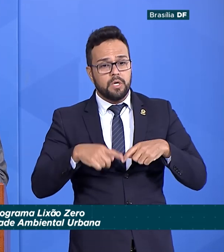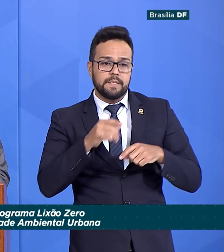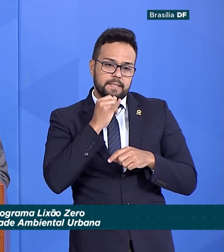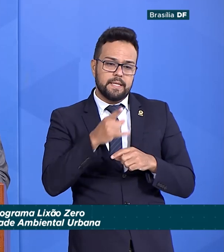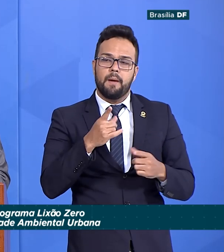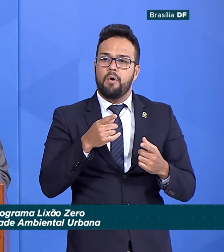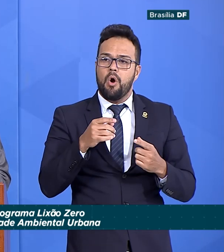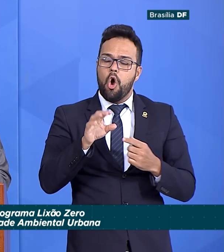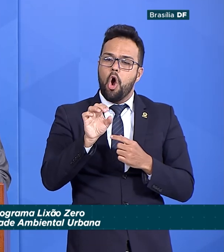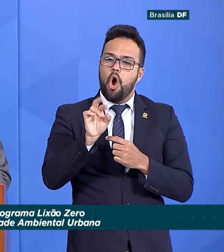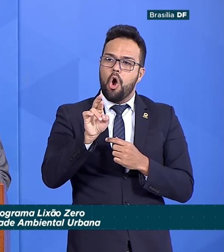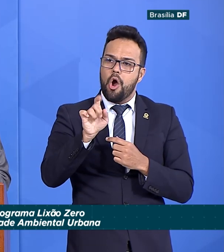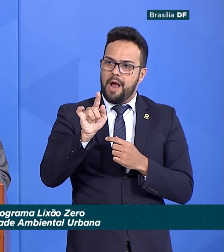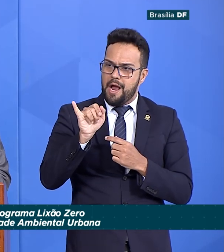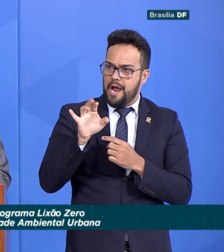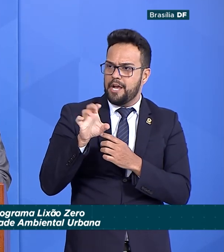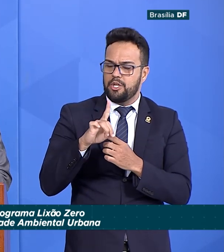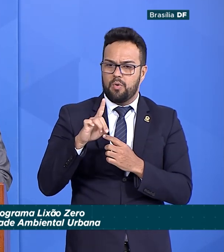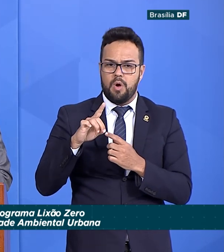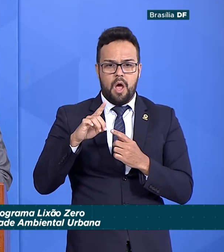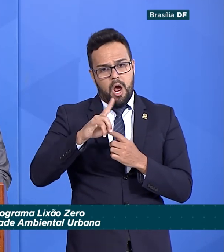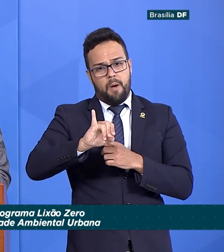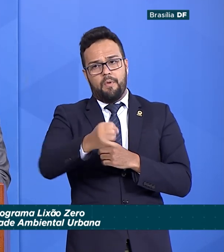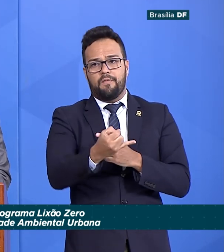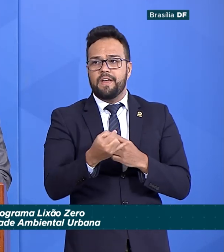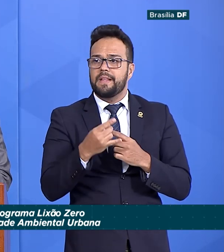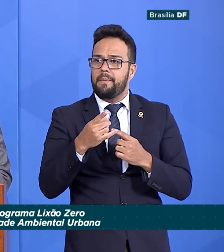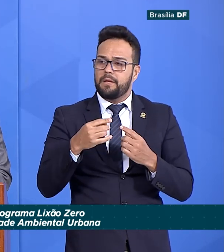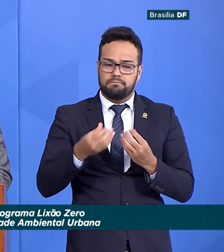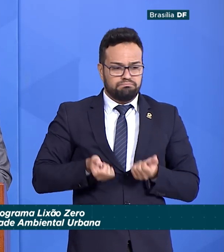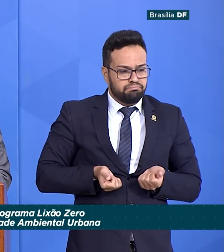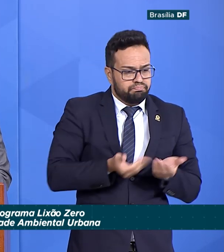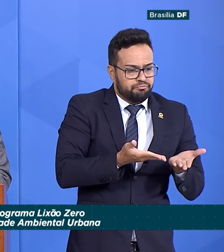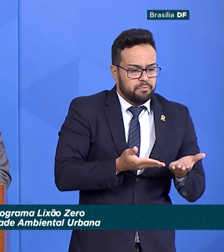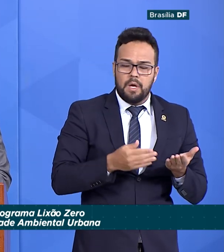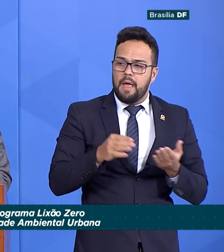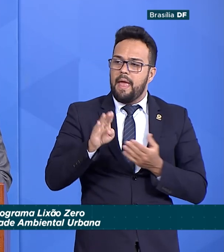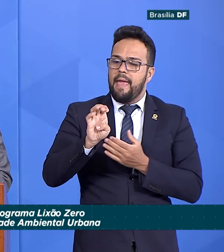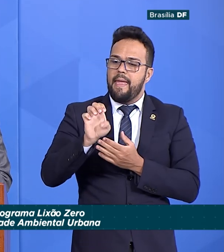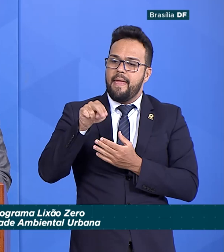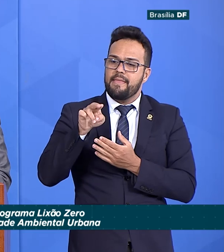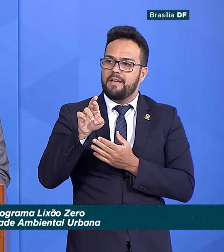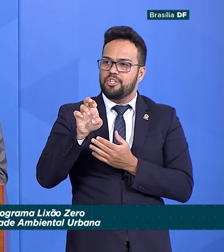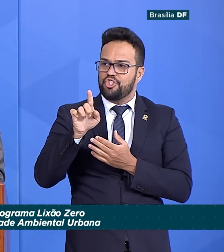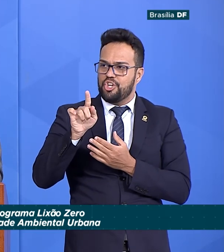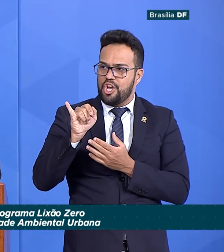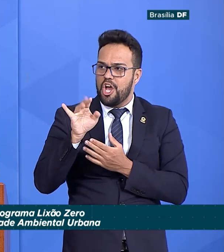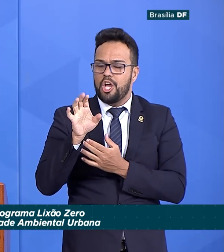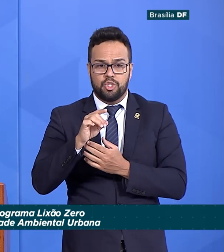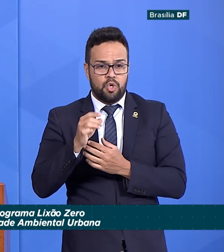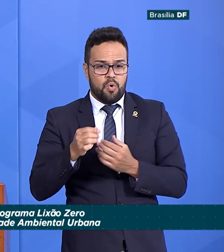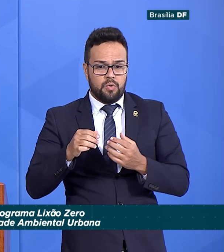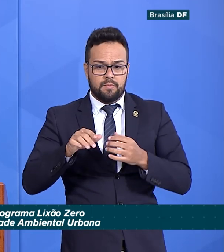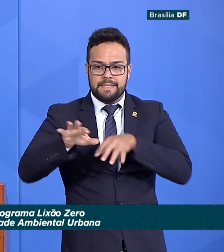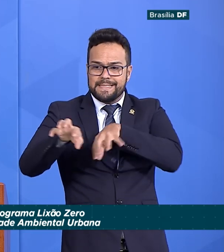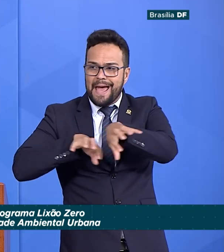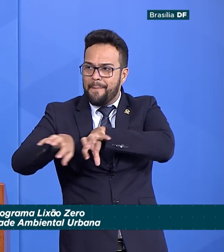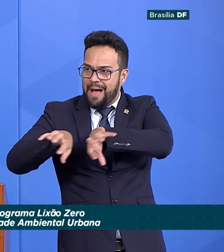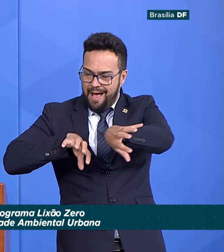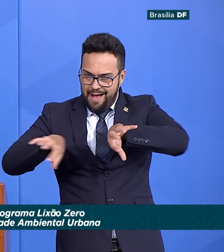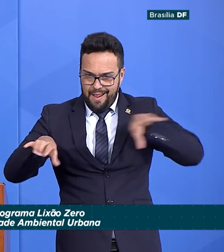orgânico, o resíduo orgânico com aproveitamento energético. Isso é absolutamente corriqueiro em países de primeiro mundo e aqui no Brasil ainda